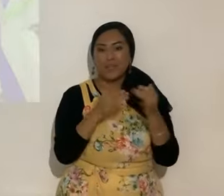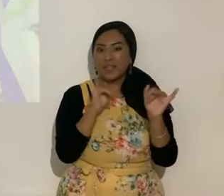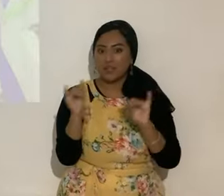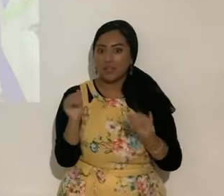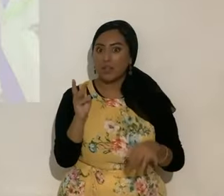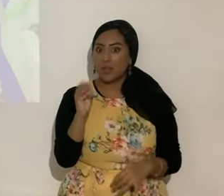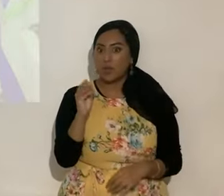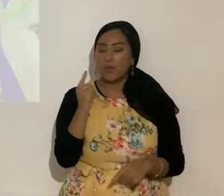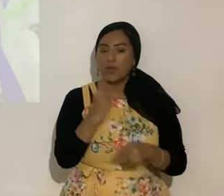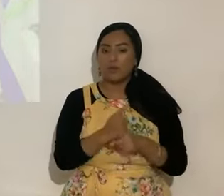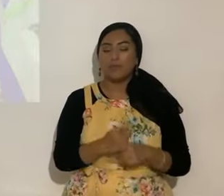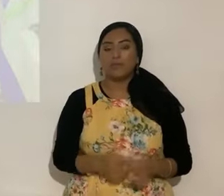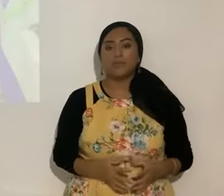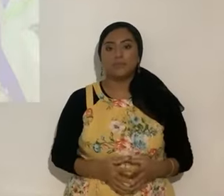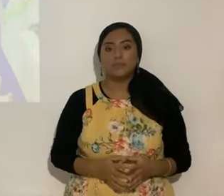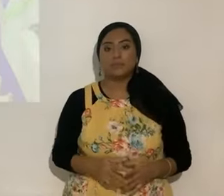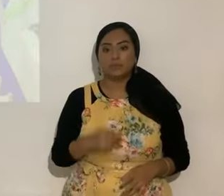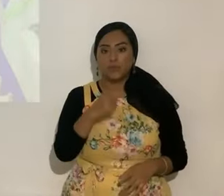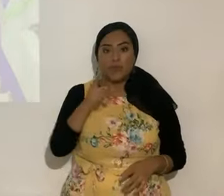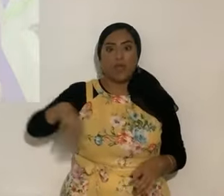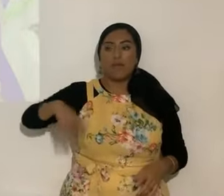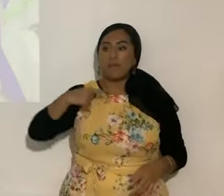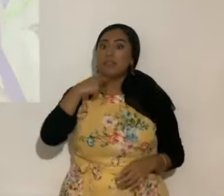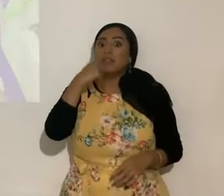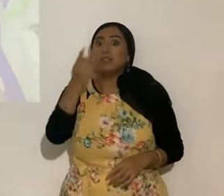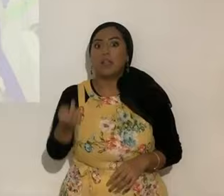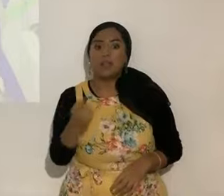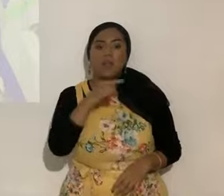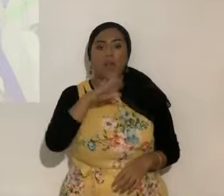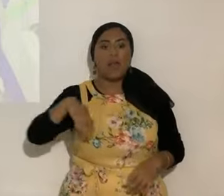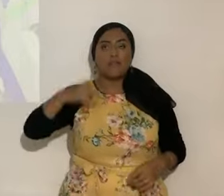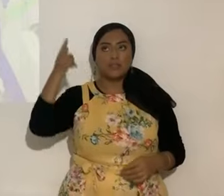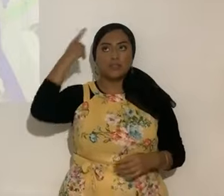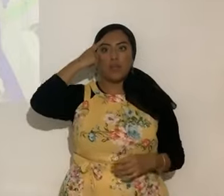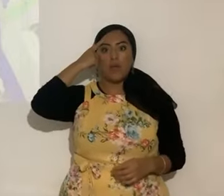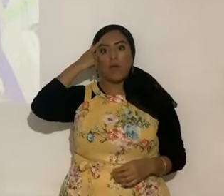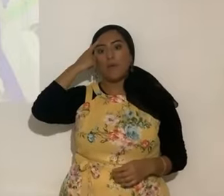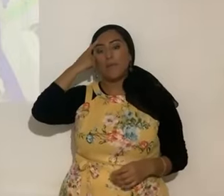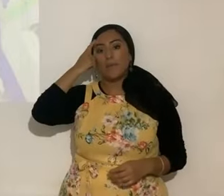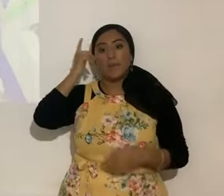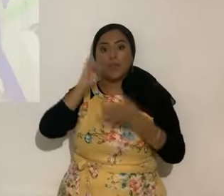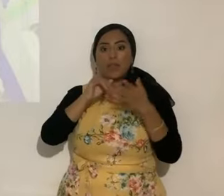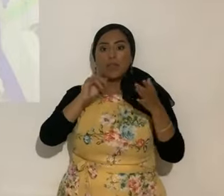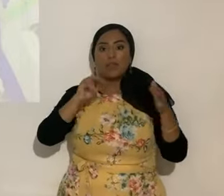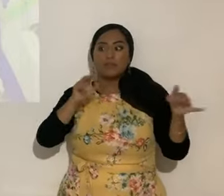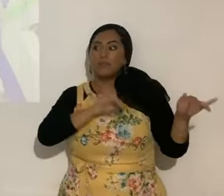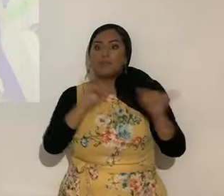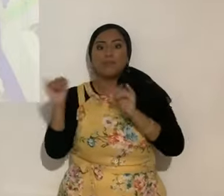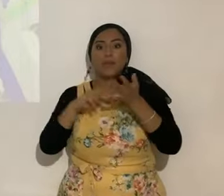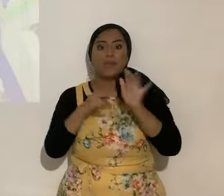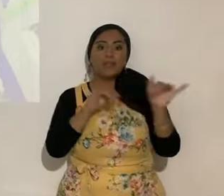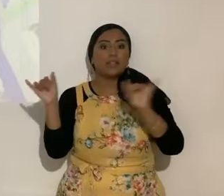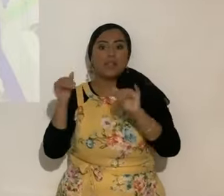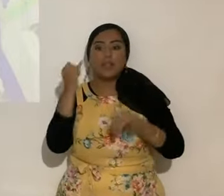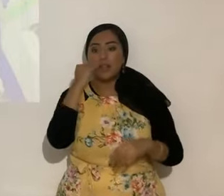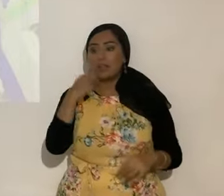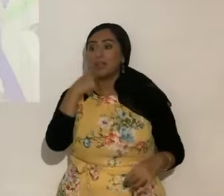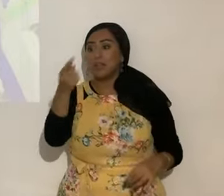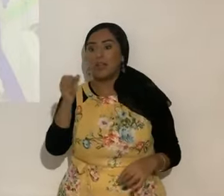Tremendo, ¿verdad? Y no lo habías pronunciado, pero no lo habías pensado también, que da el mismo efecto, si se